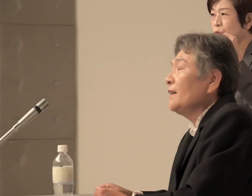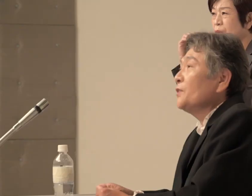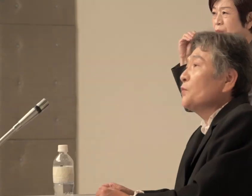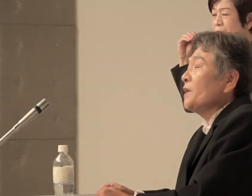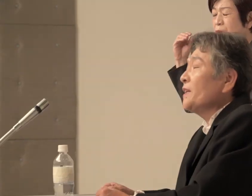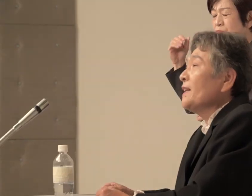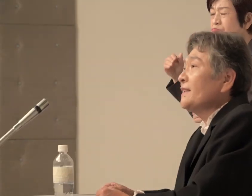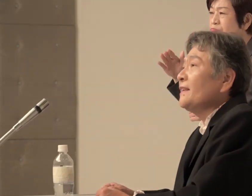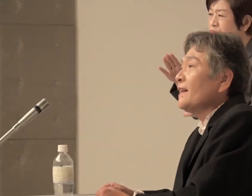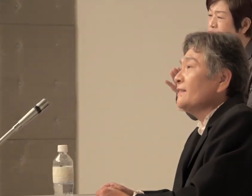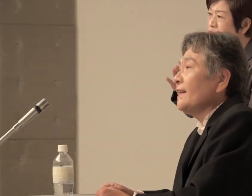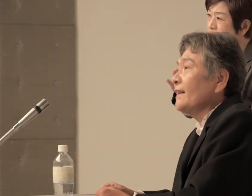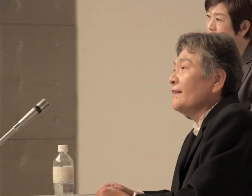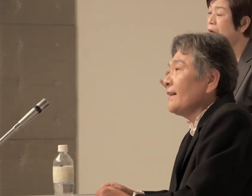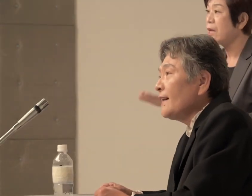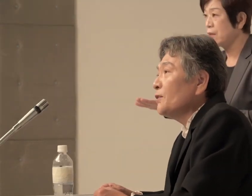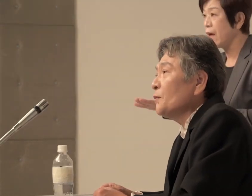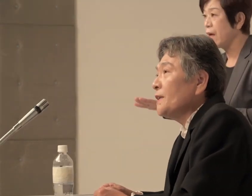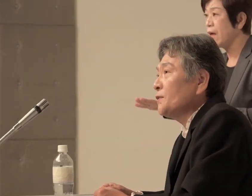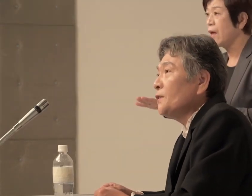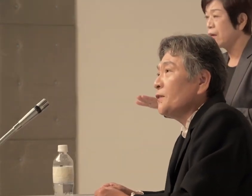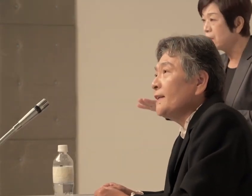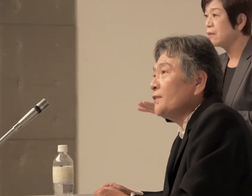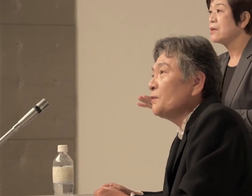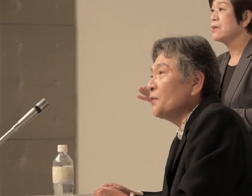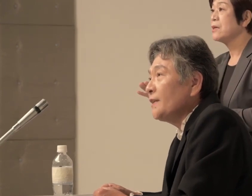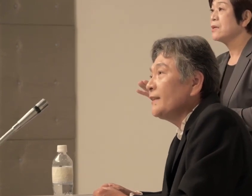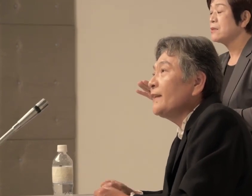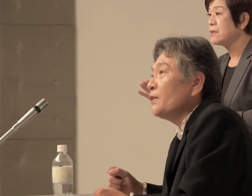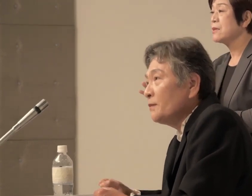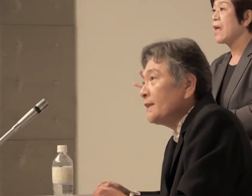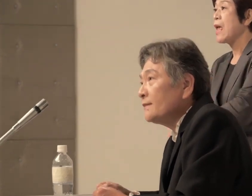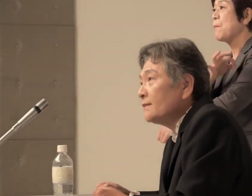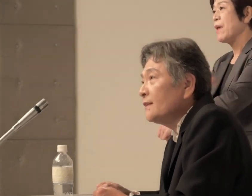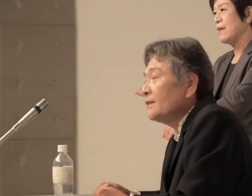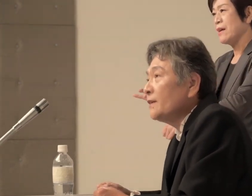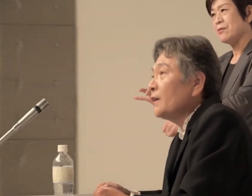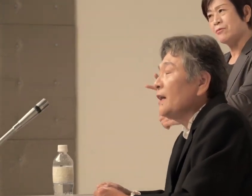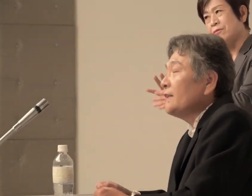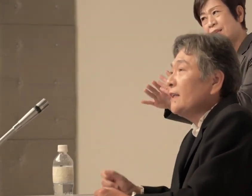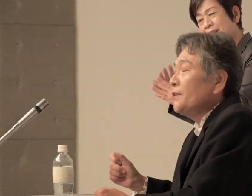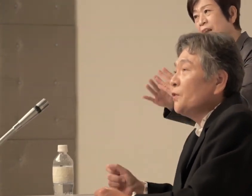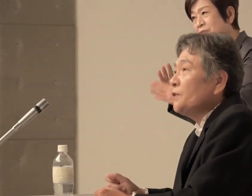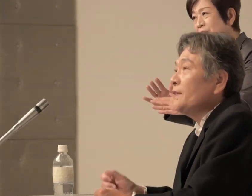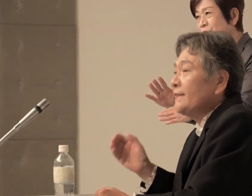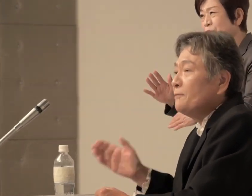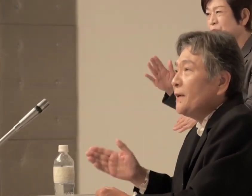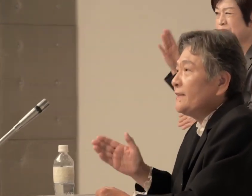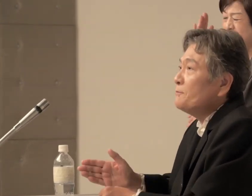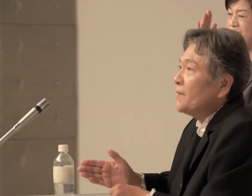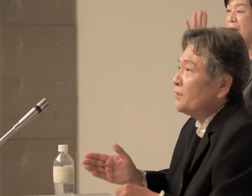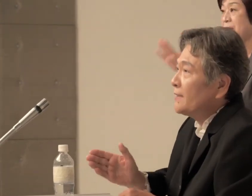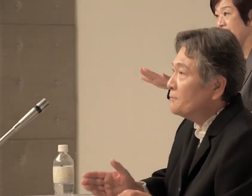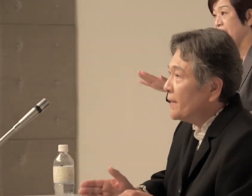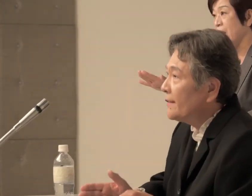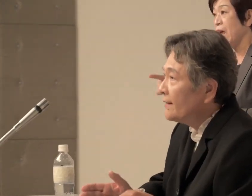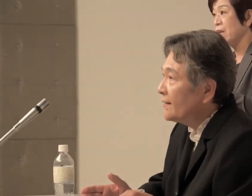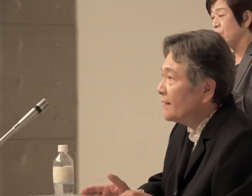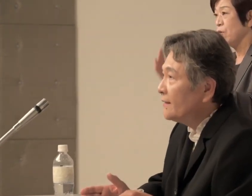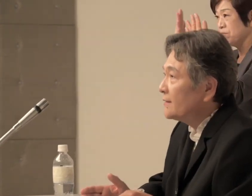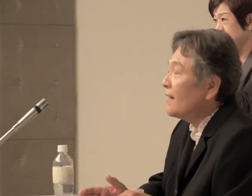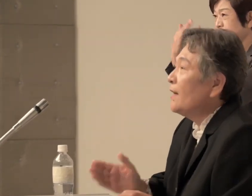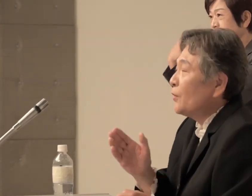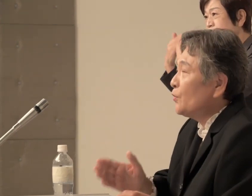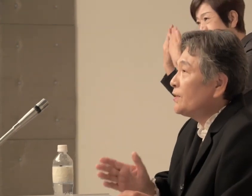な aとメディア戦略でやられたなぁと思ってすごい悔しい思いで出ております早く日本人は惨敗惨敗の惨敗